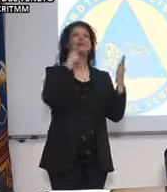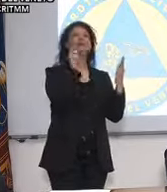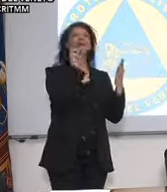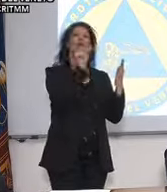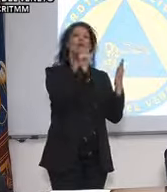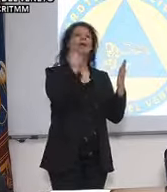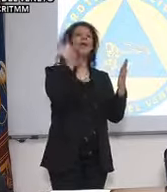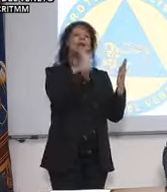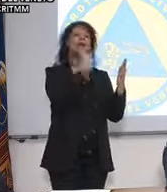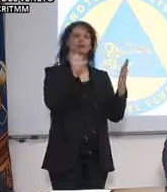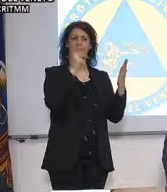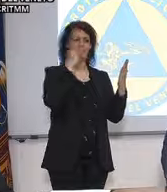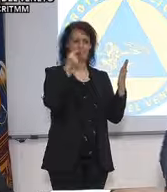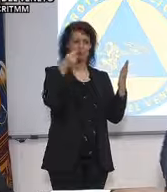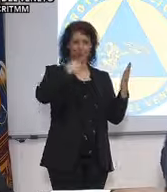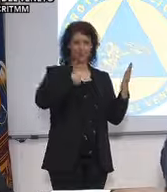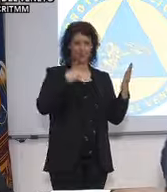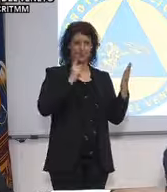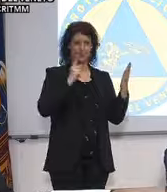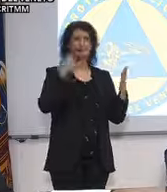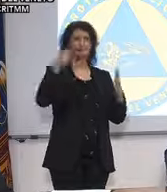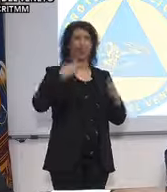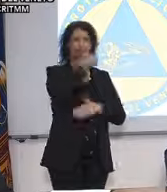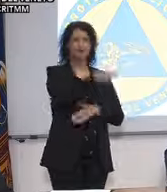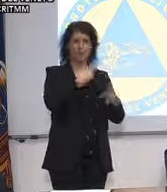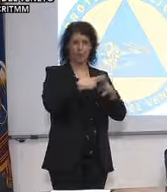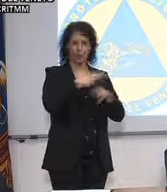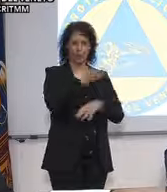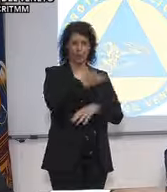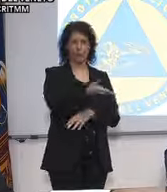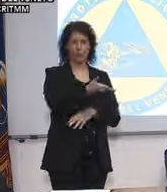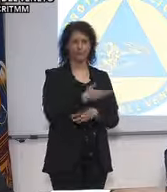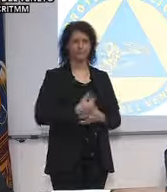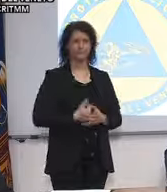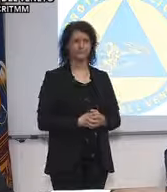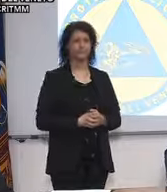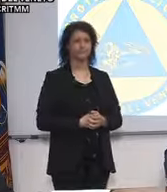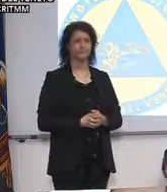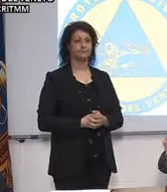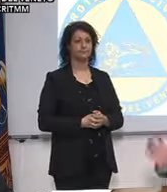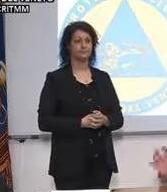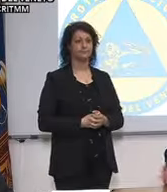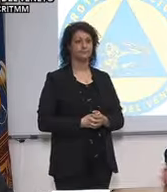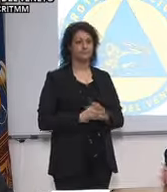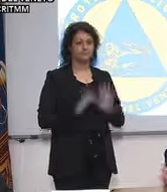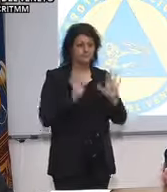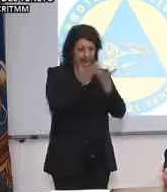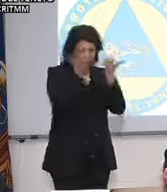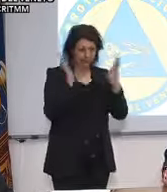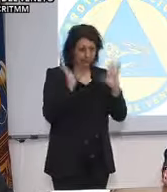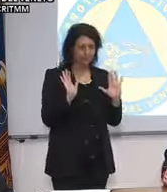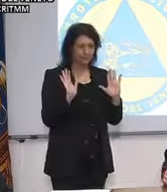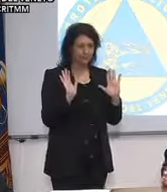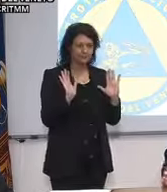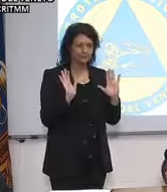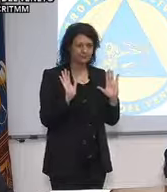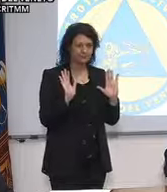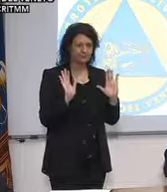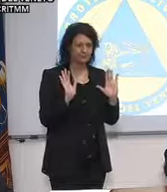incassare dall'1,23 in su, ma non lo applichiamo, quindi non incassiamo nulla. Spero di essere stato chiaro.